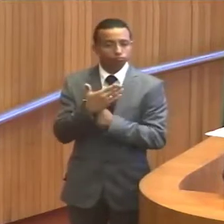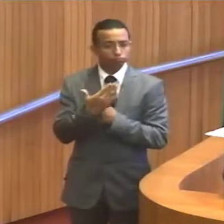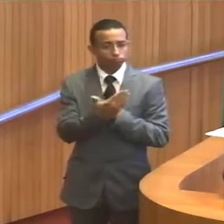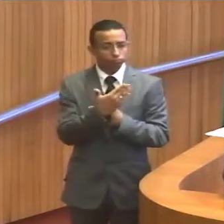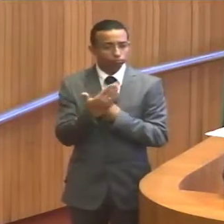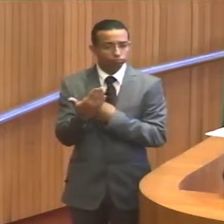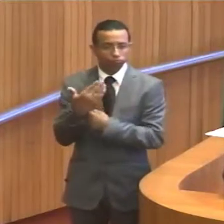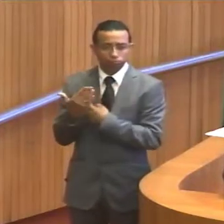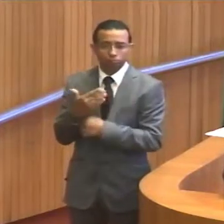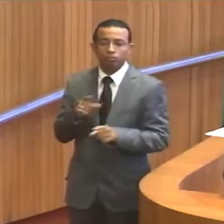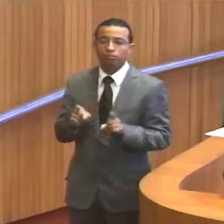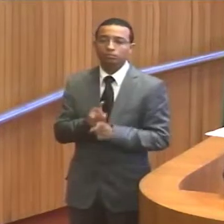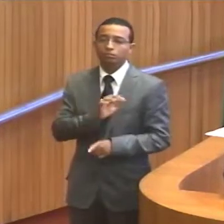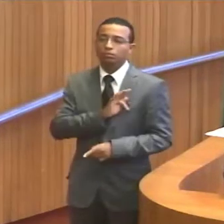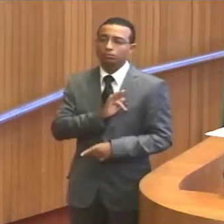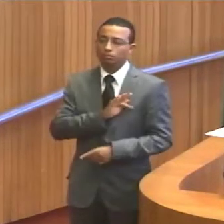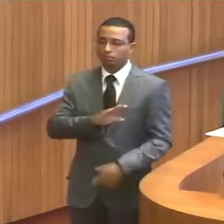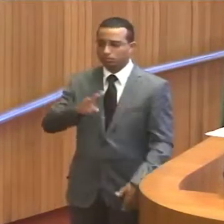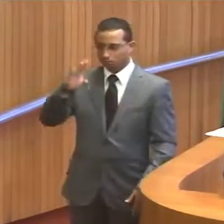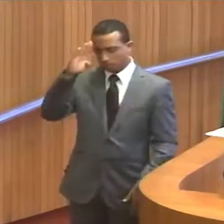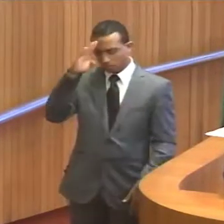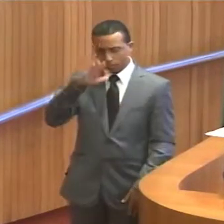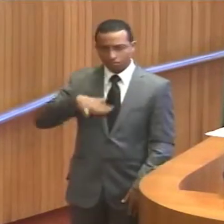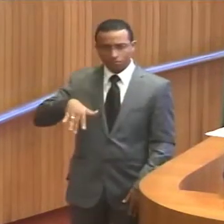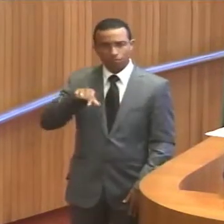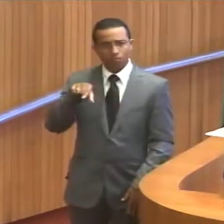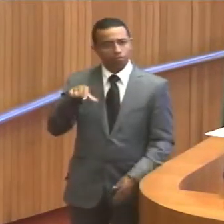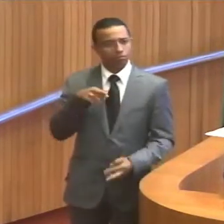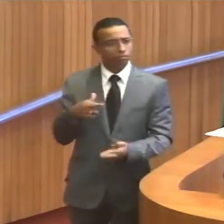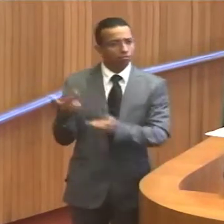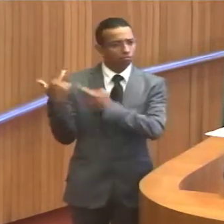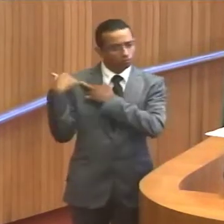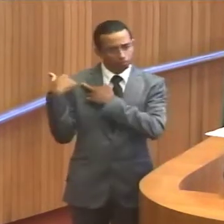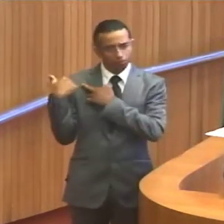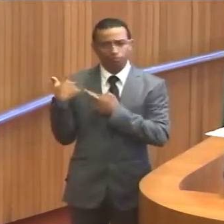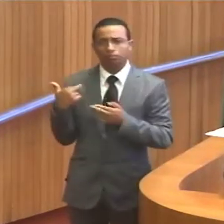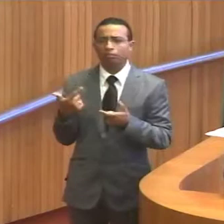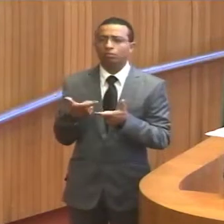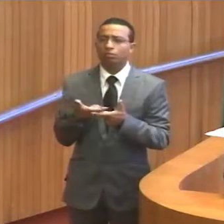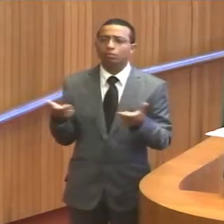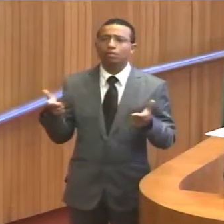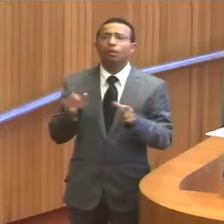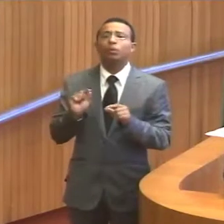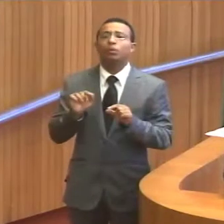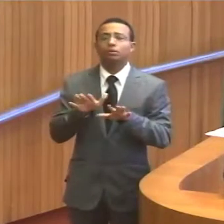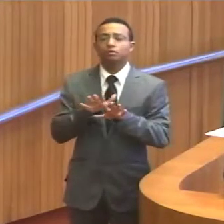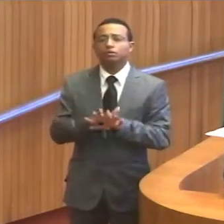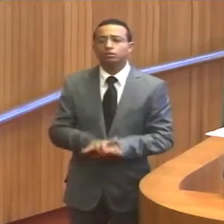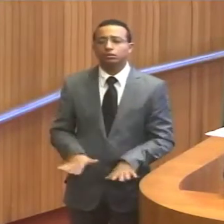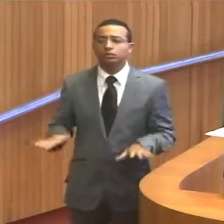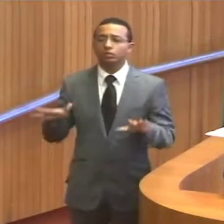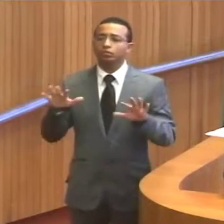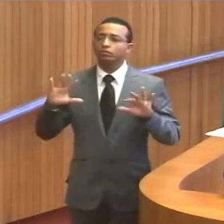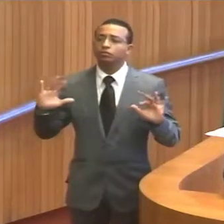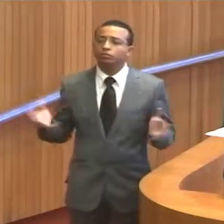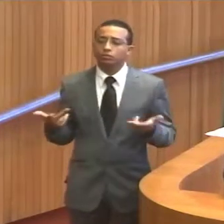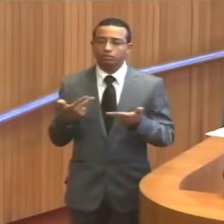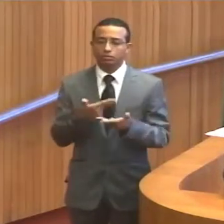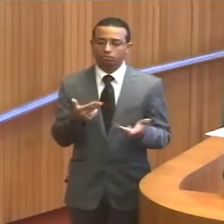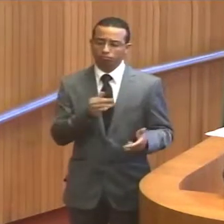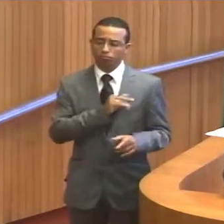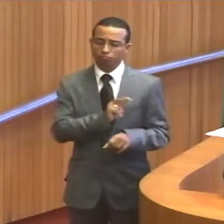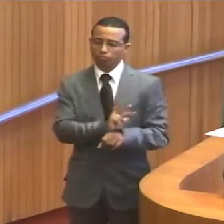ajudou, à polícia militar, que foi responsável por boa parte da tranquilidade do festejo e